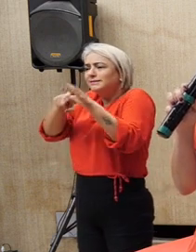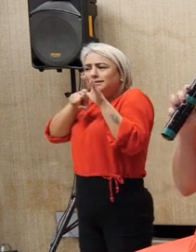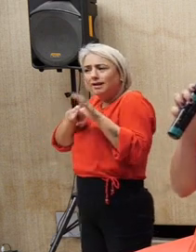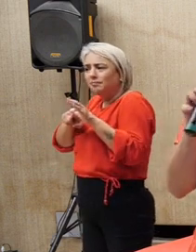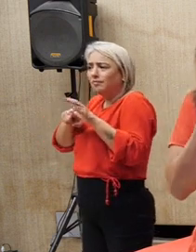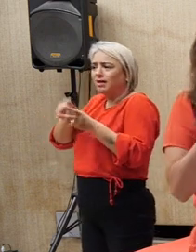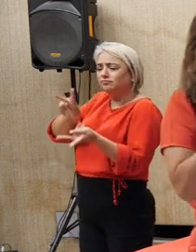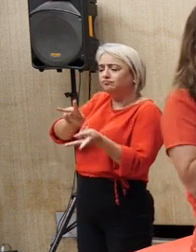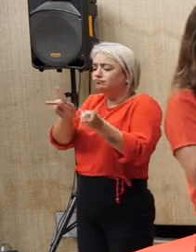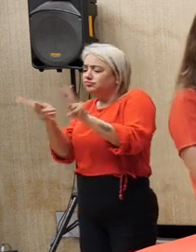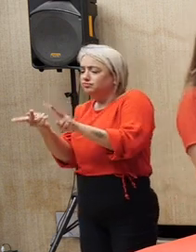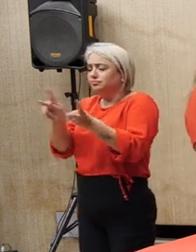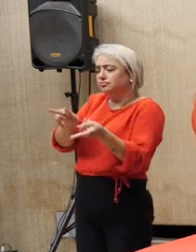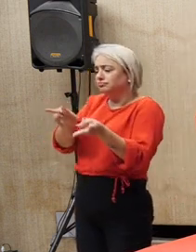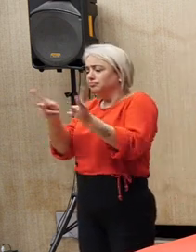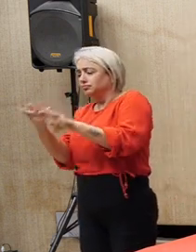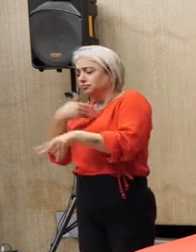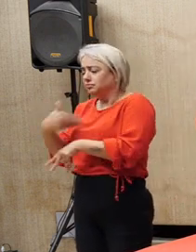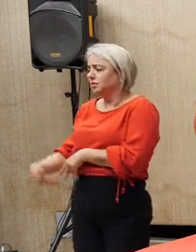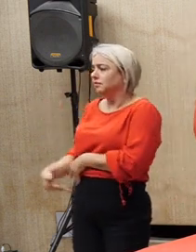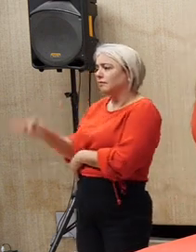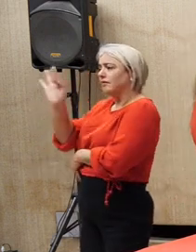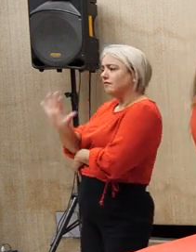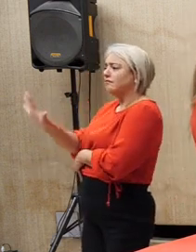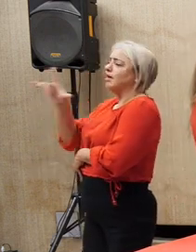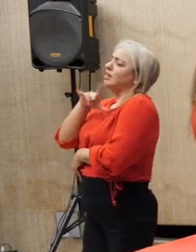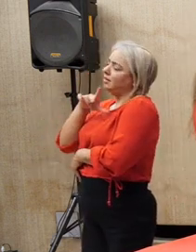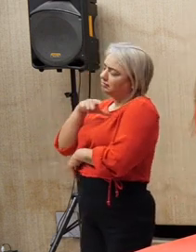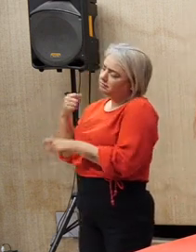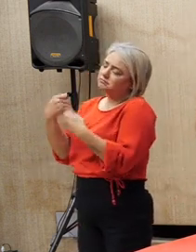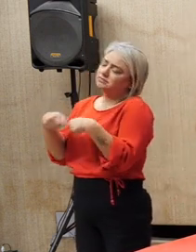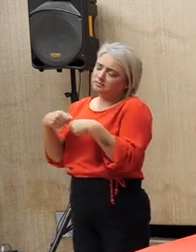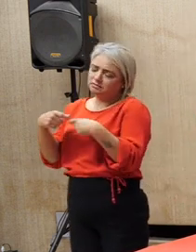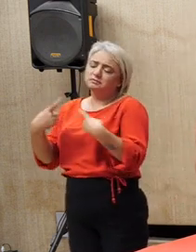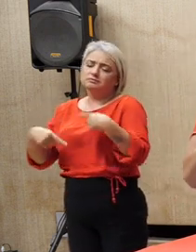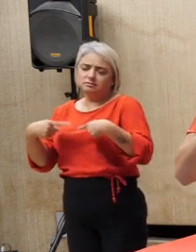dependentes de transferência do governo federal. Então, essa é uma discussão que tem que ser feita.